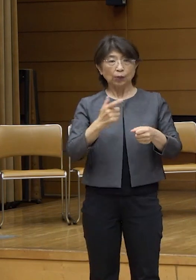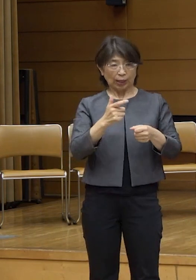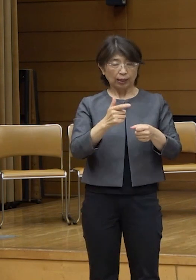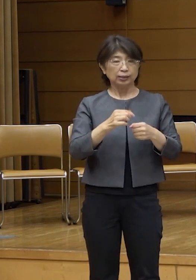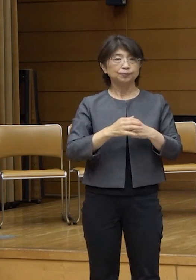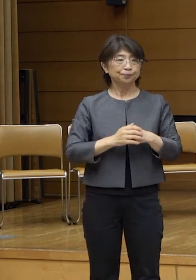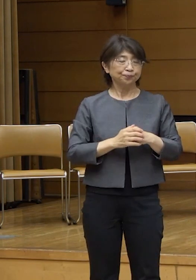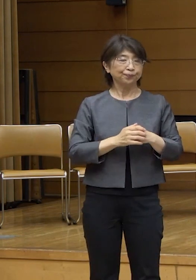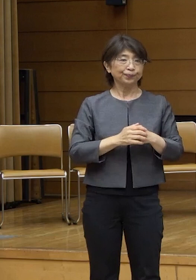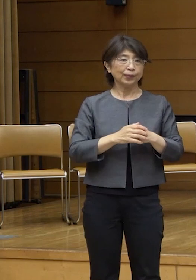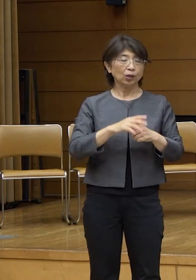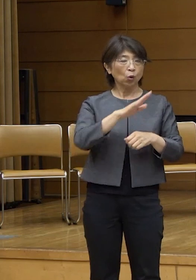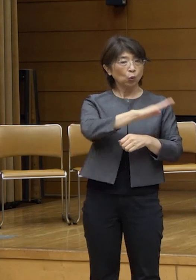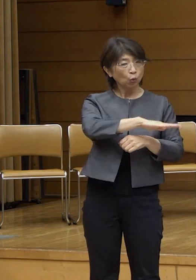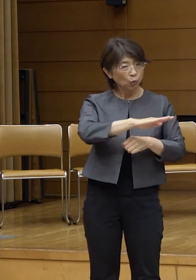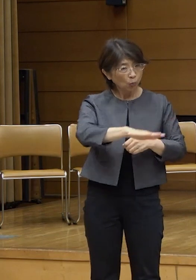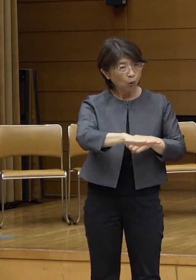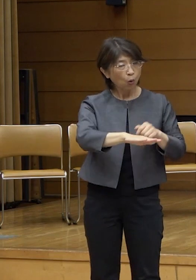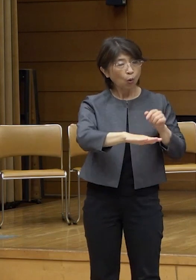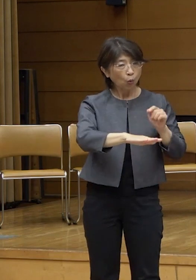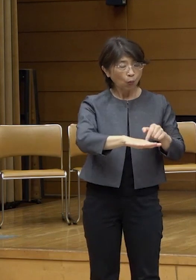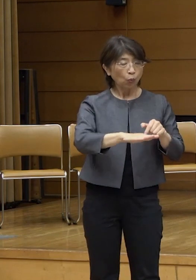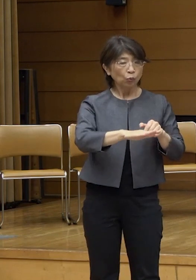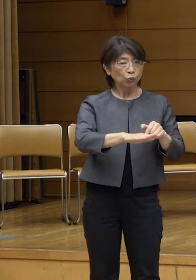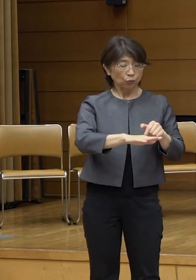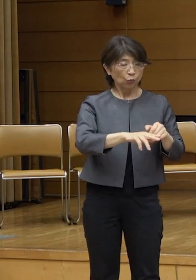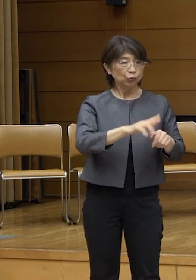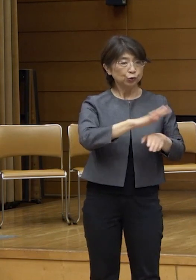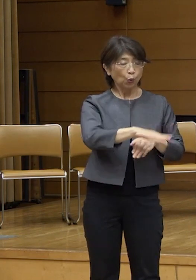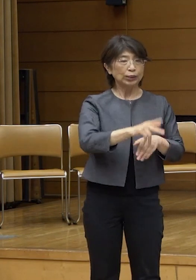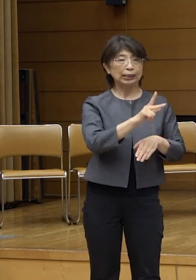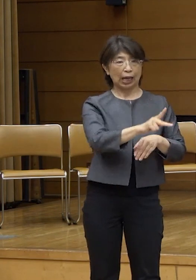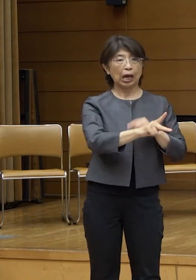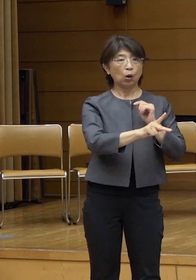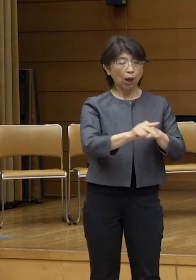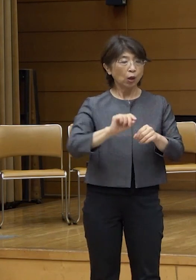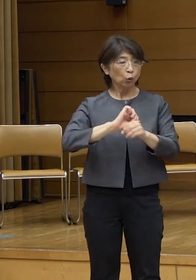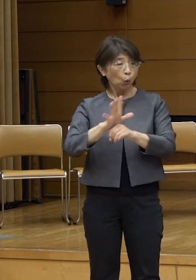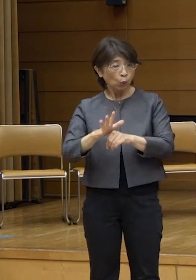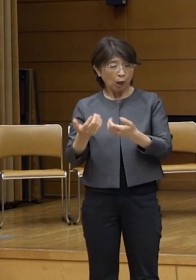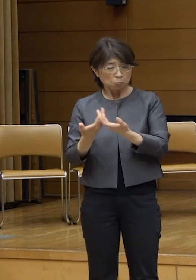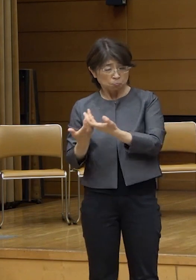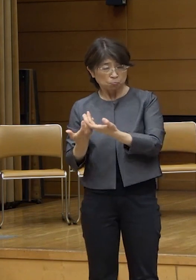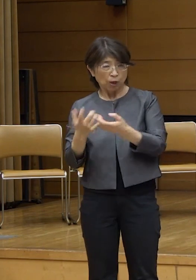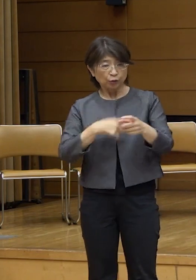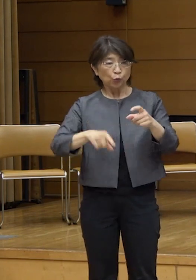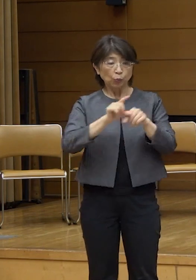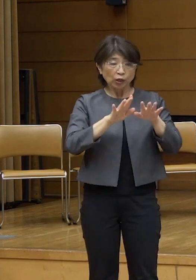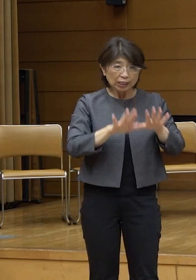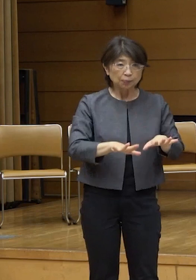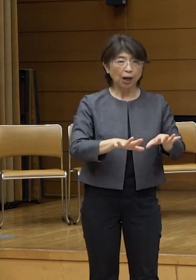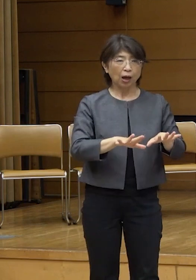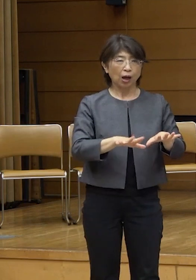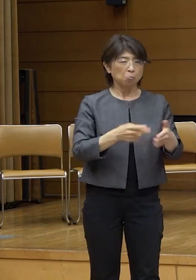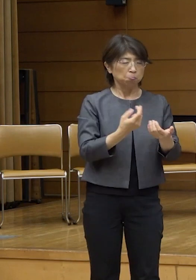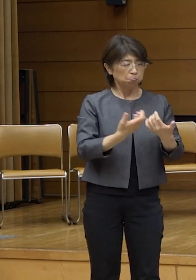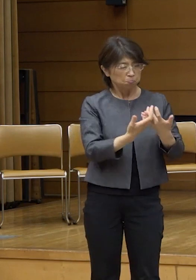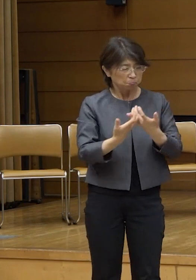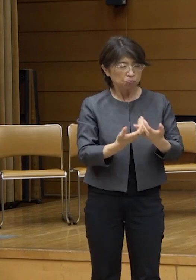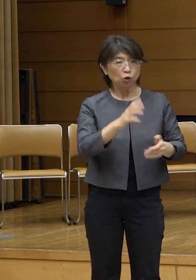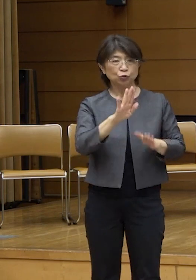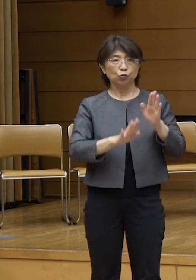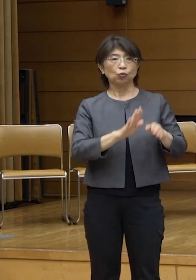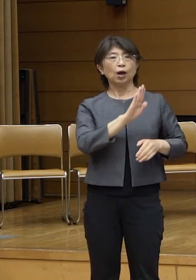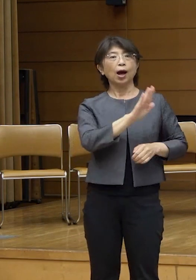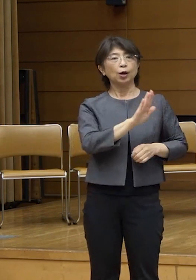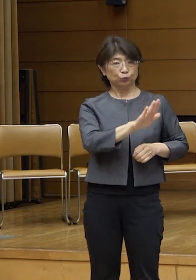はコロナの時よりも今のが忙しいという話なのは、コロナ以外でありますので、その辺の病院の逼迫という